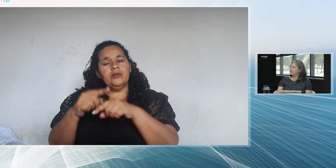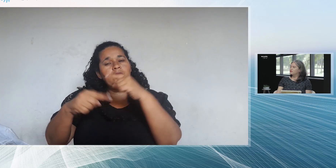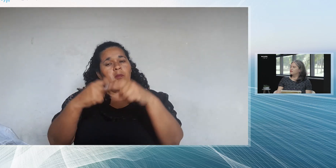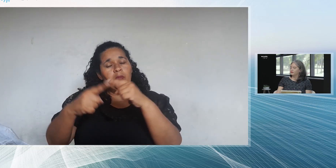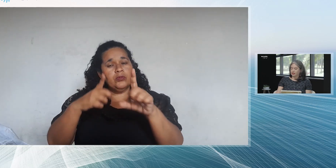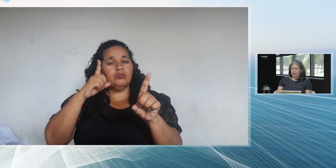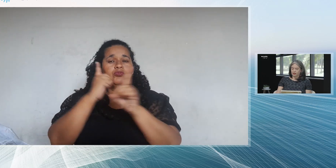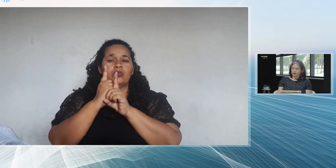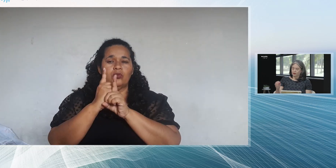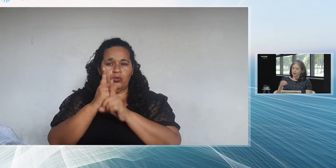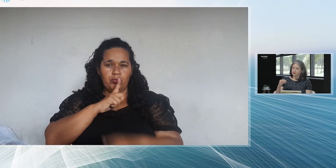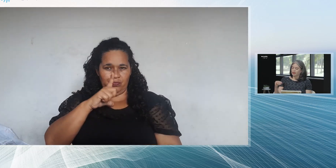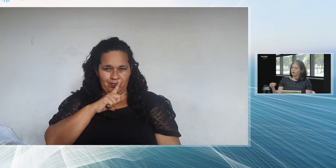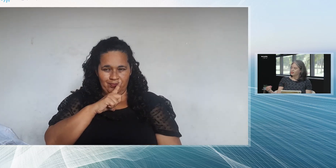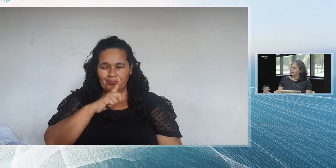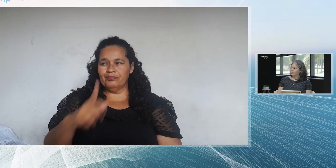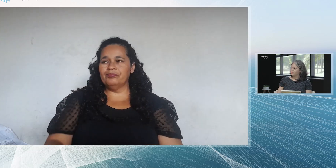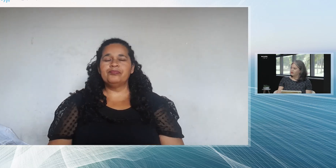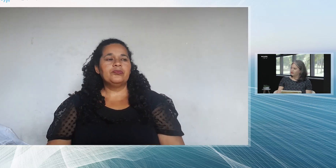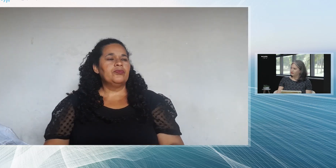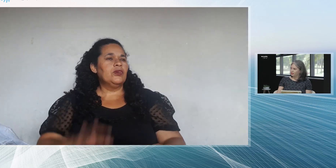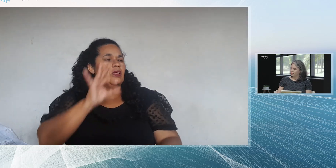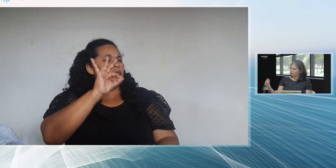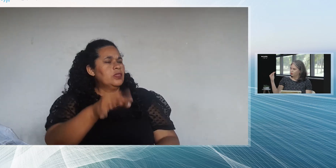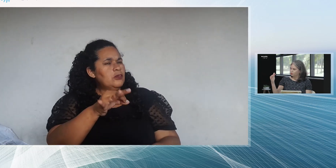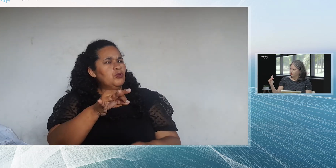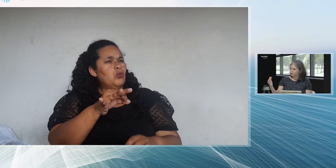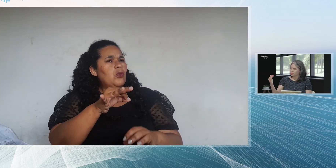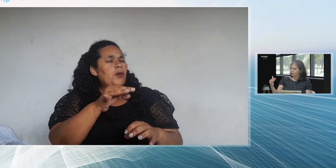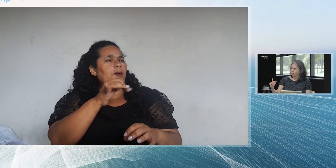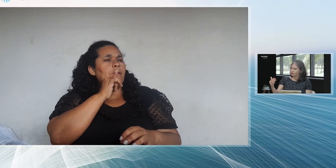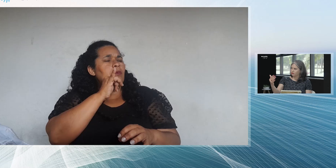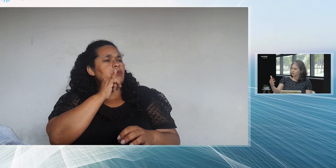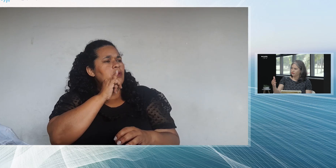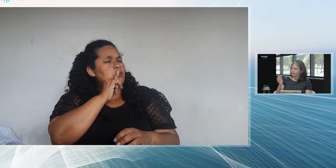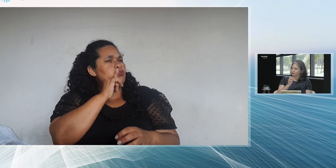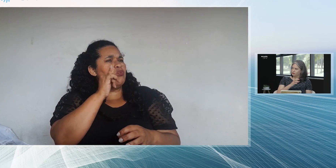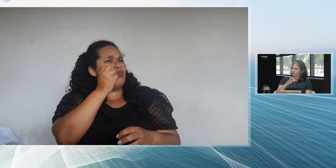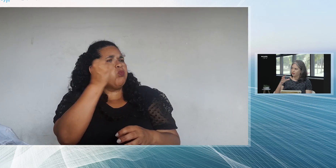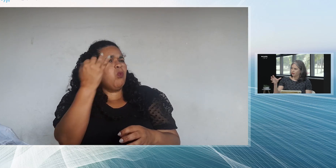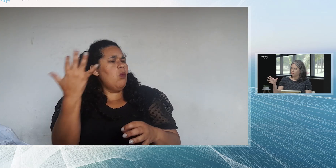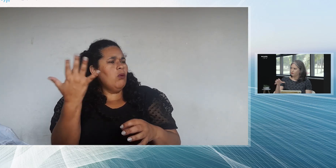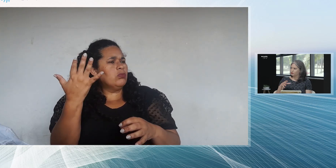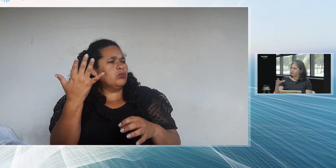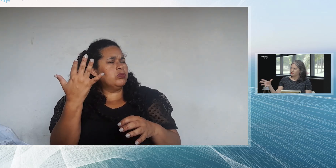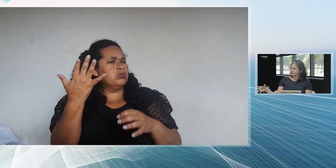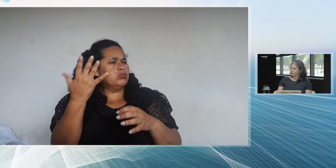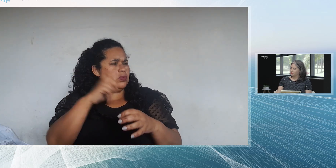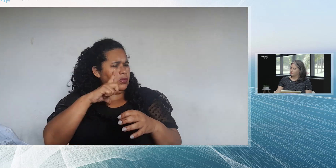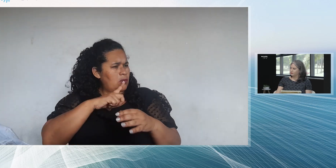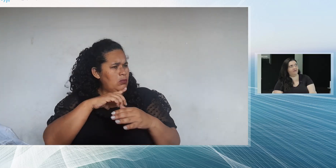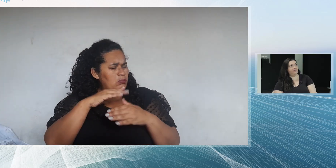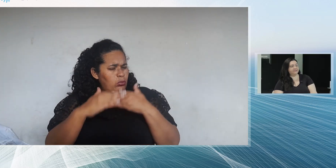diagnóstico. Entendi. E em quanto tempo essa avaliação é feita? Ela é pontual? Você chega no psicólogo, faz ou tem algum